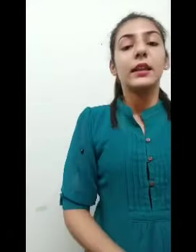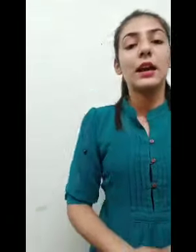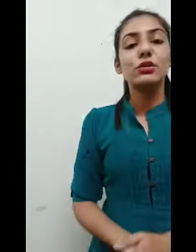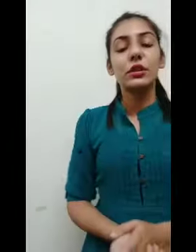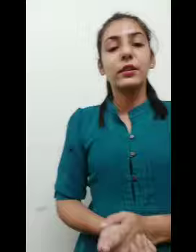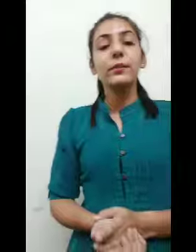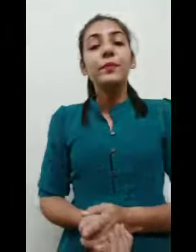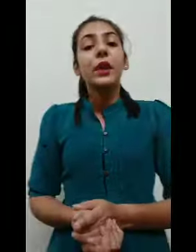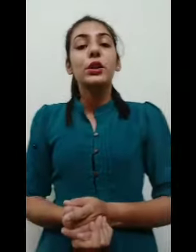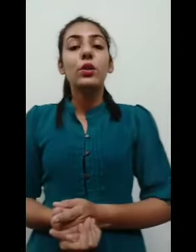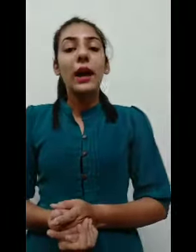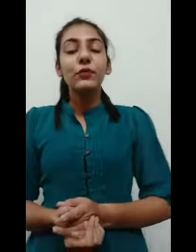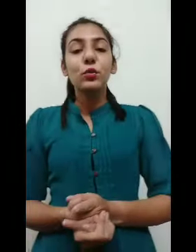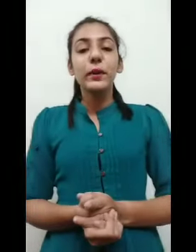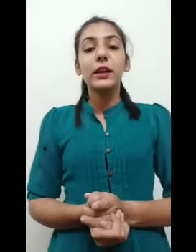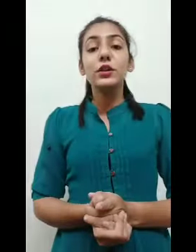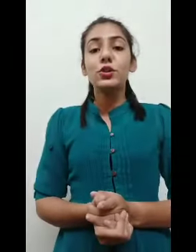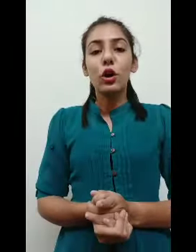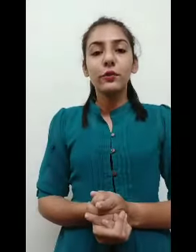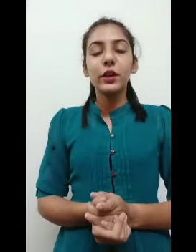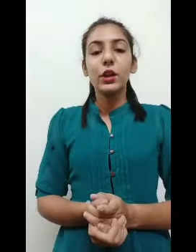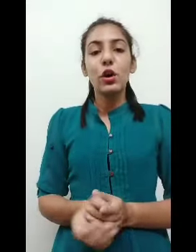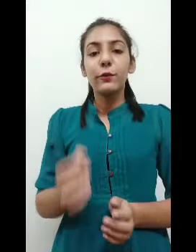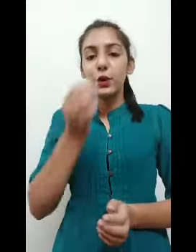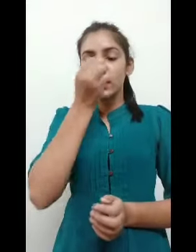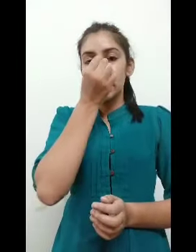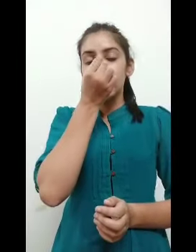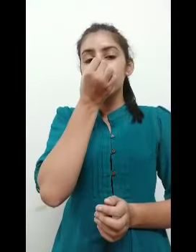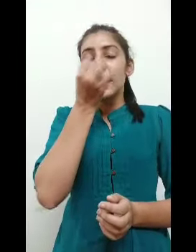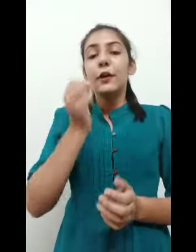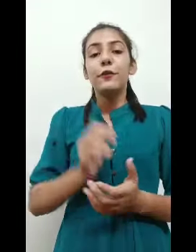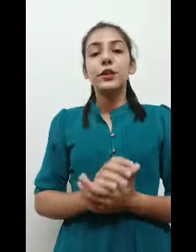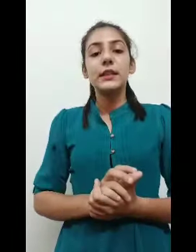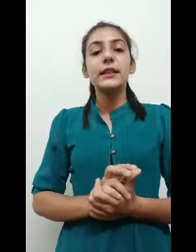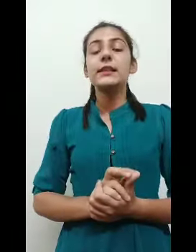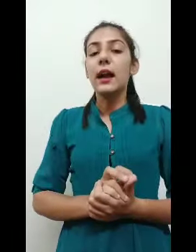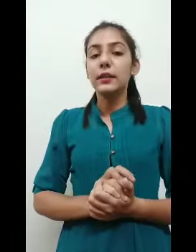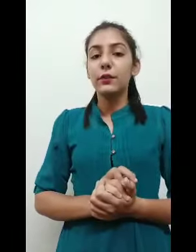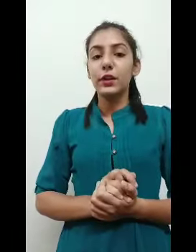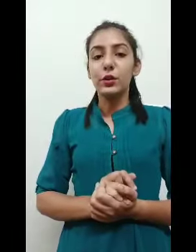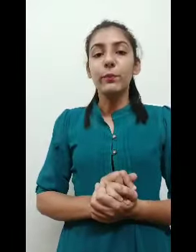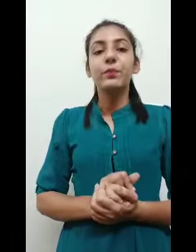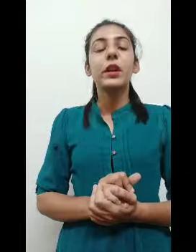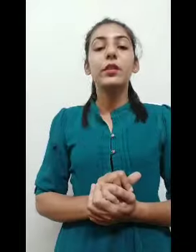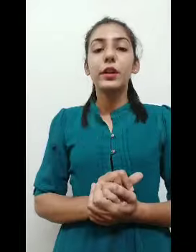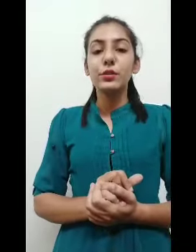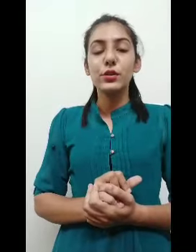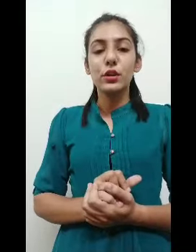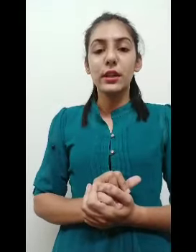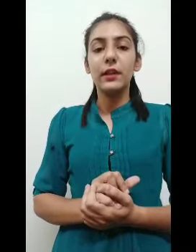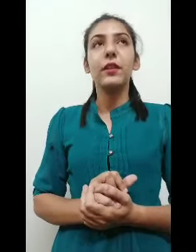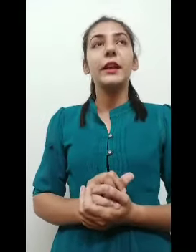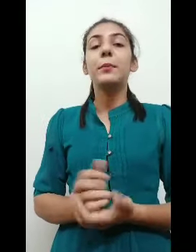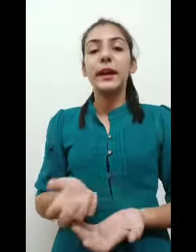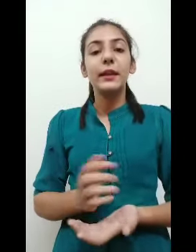नाउ चिल्ड्रन यू हैव टू मेक अ शॉर्ट वीडियो ऑफ योर सेल्फ. फर्स्टली स्टार्ट द वीडियो, इंट्रोड्यूस योर सेल्फ लाइक माई नेम